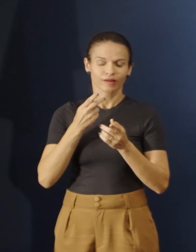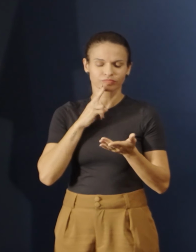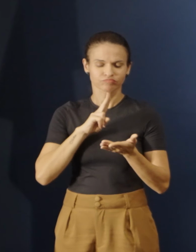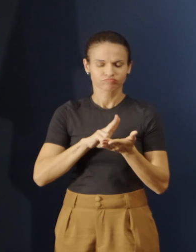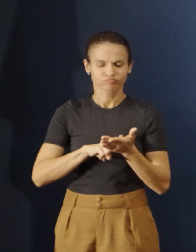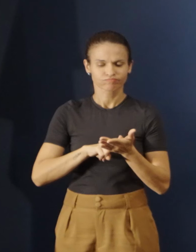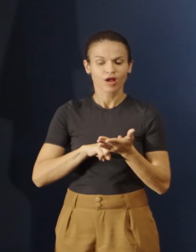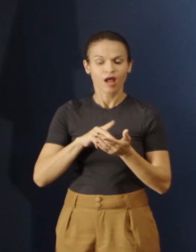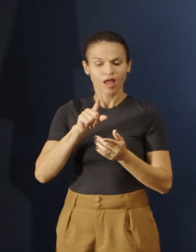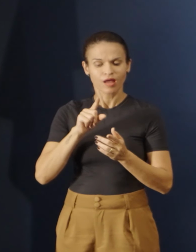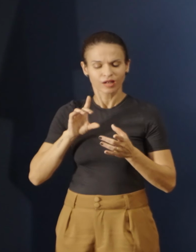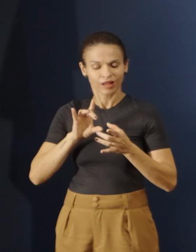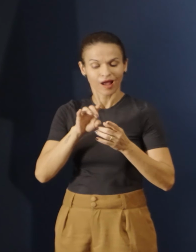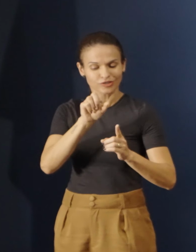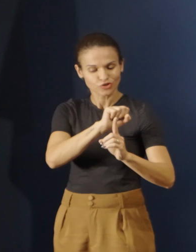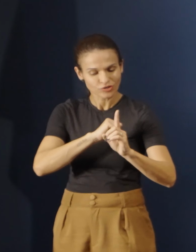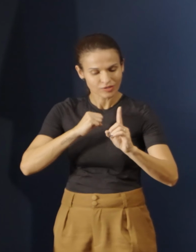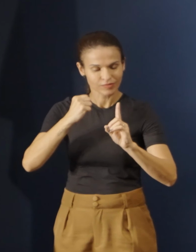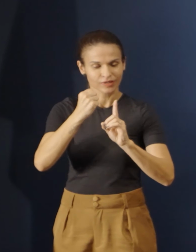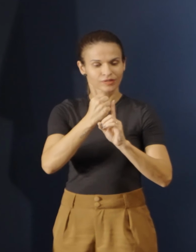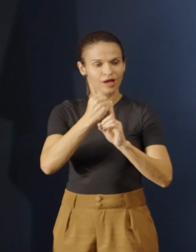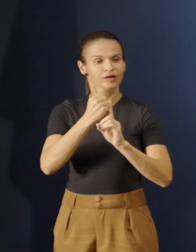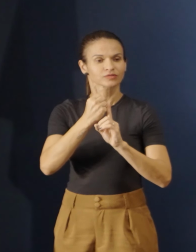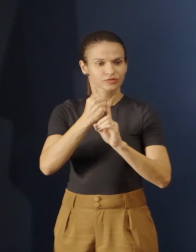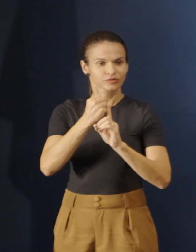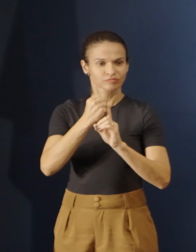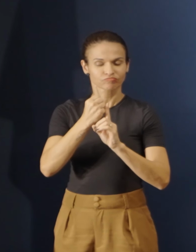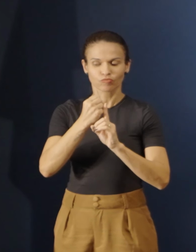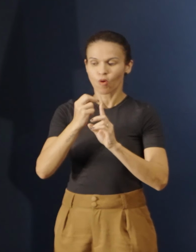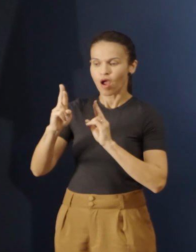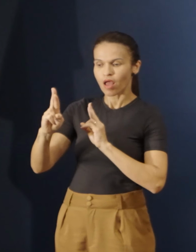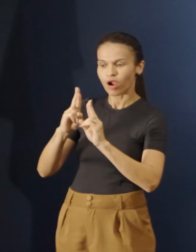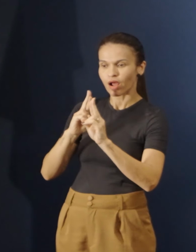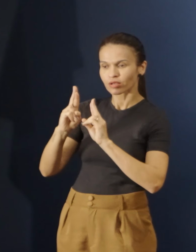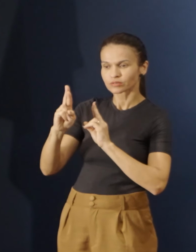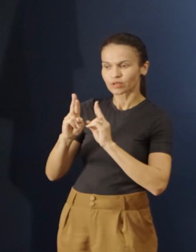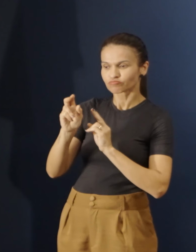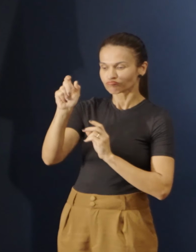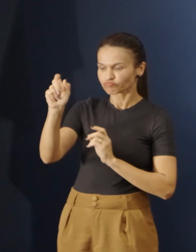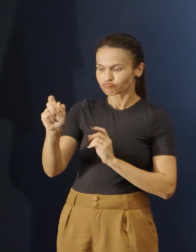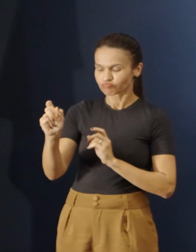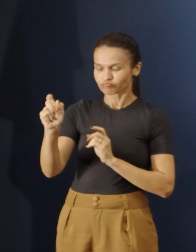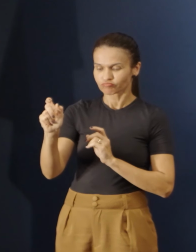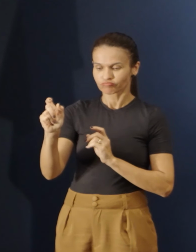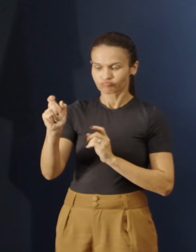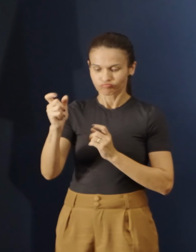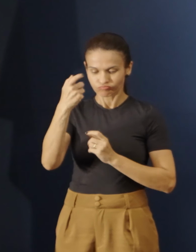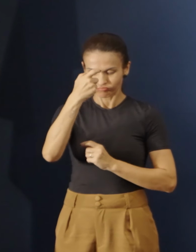tudo, sociabilidade. Sociabilidade entre remetente e destinatário. Tá?